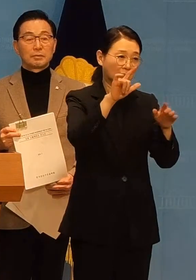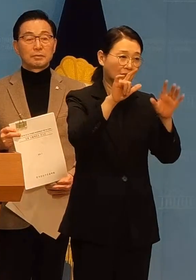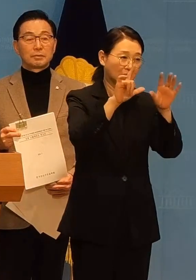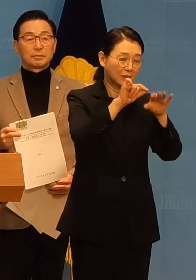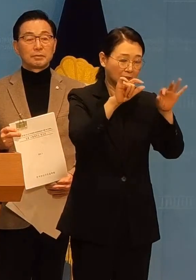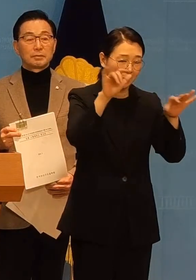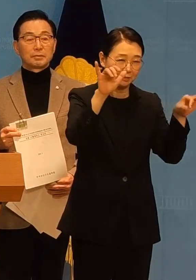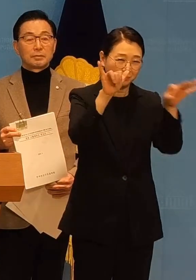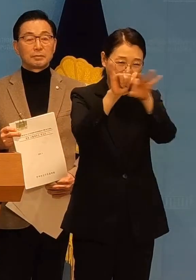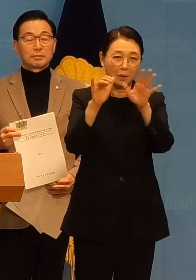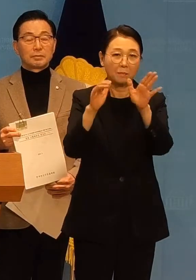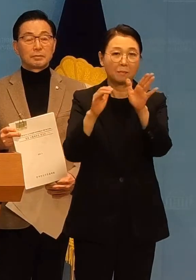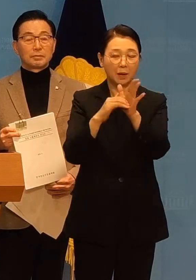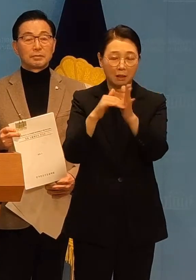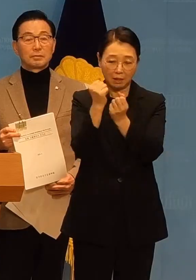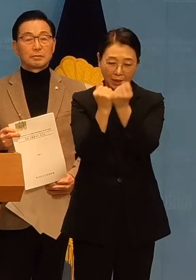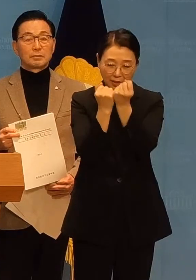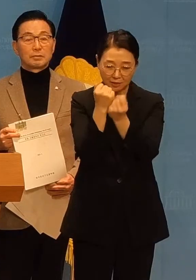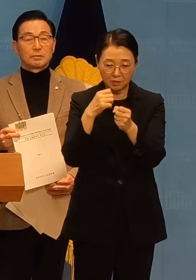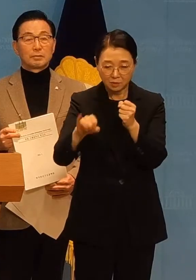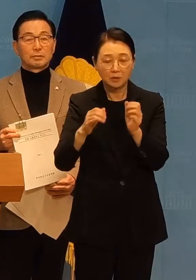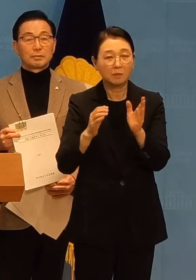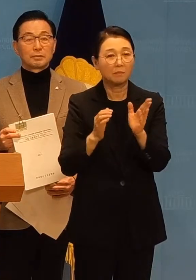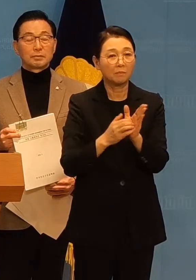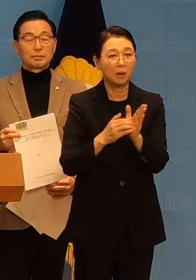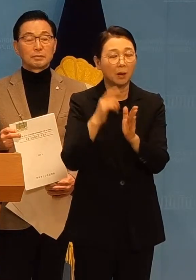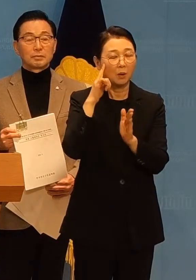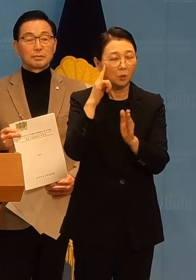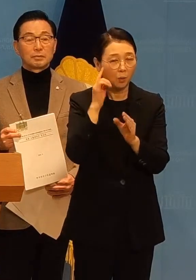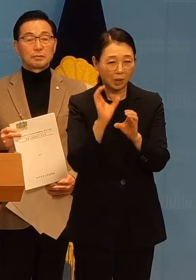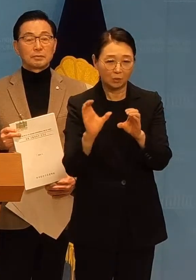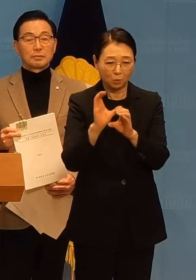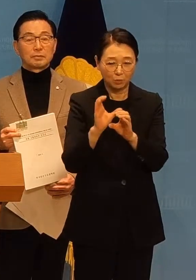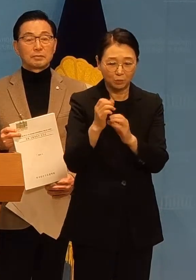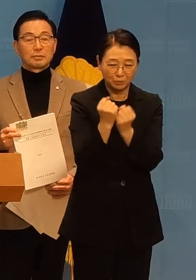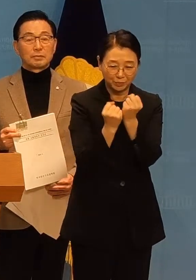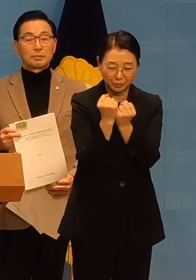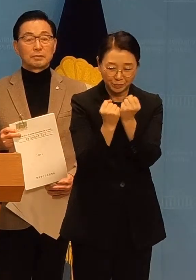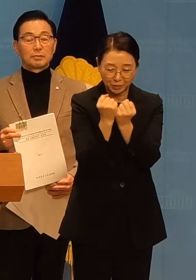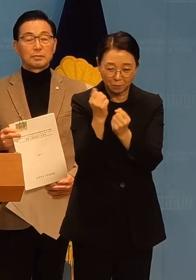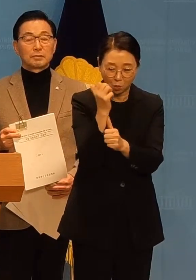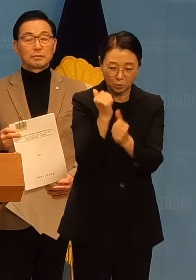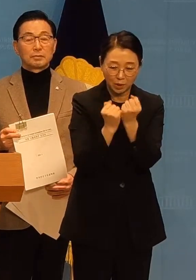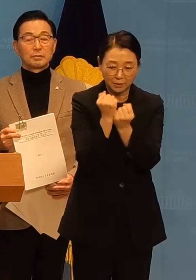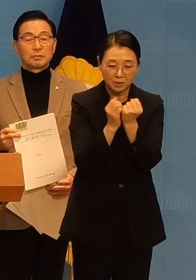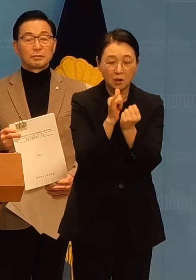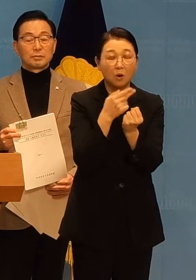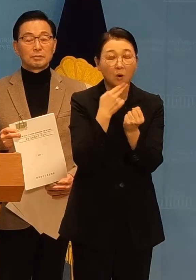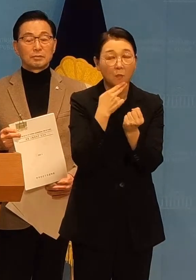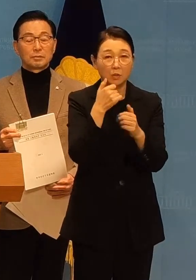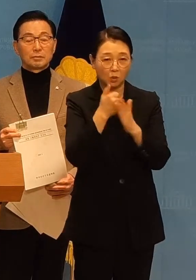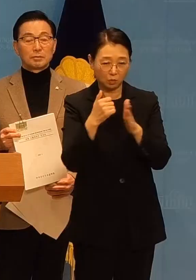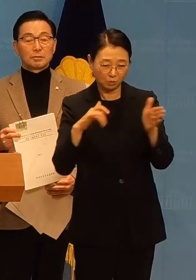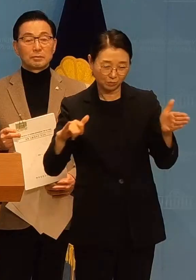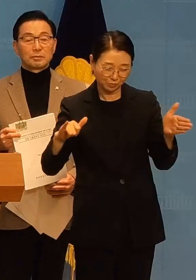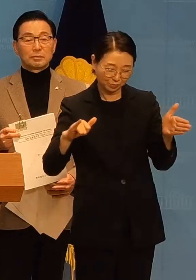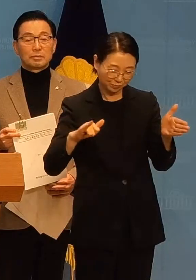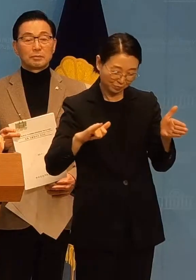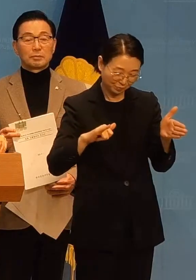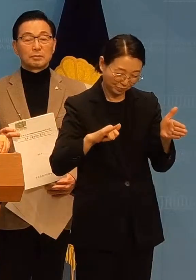여객기 엔진이 손상됐으며 랜딩 기어가 미작동된 채 활주로에 동체 착륙을